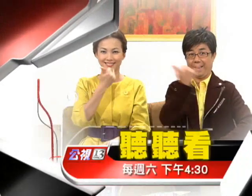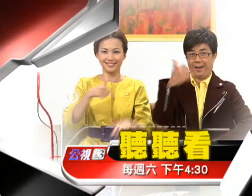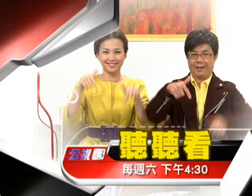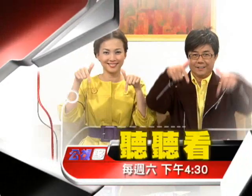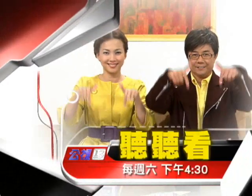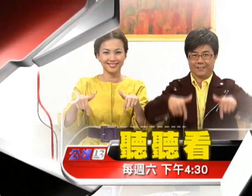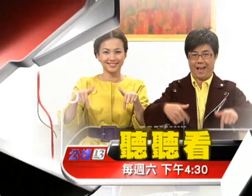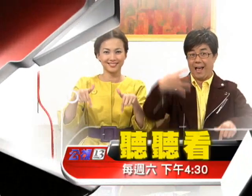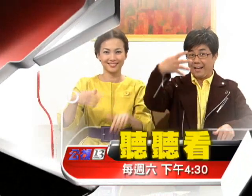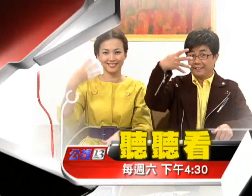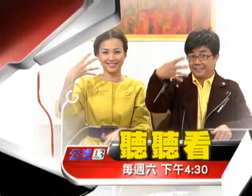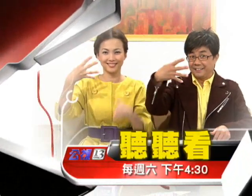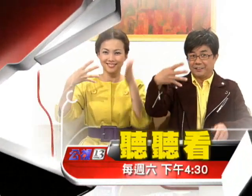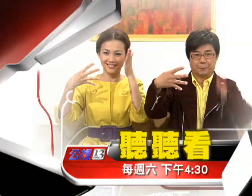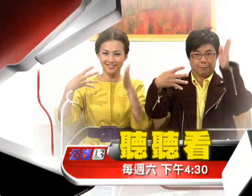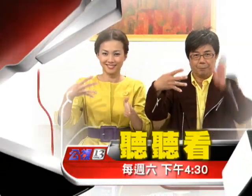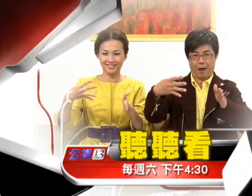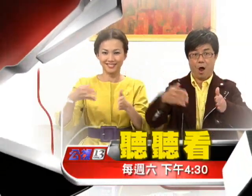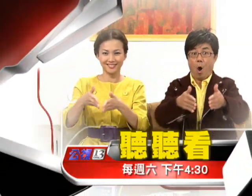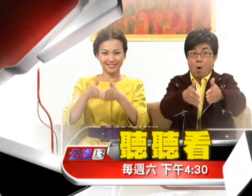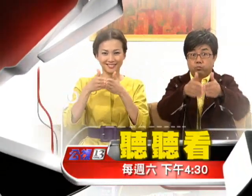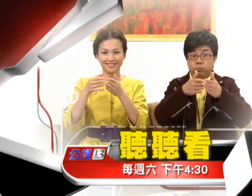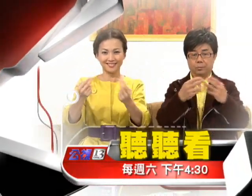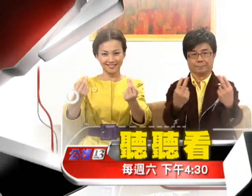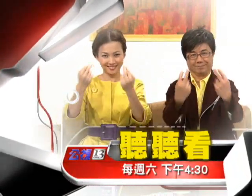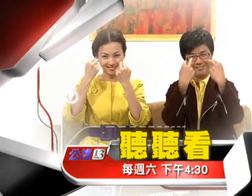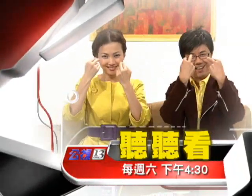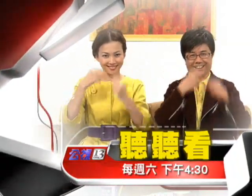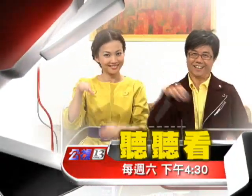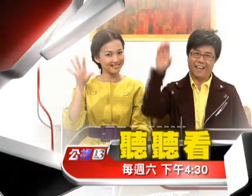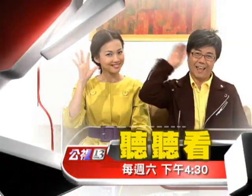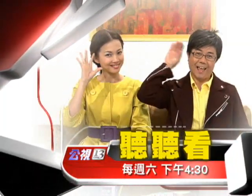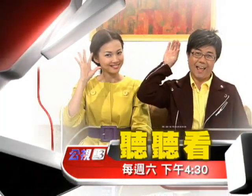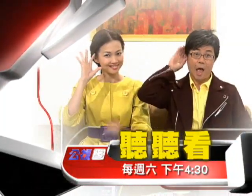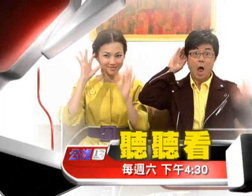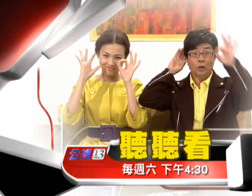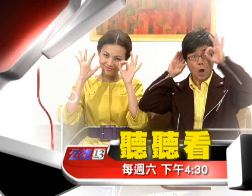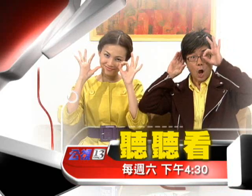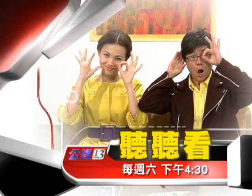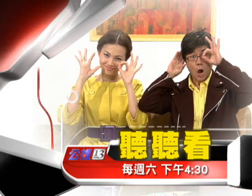下午4:30就是要看听听看。